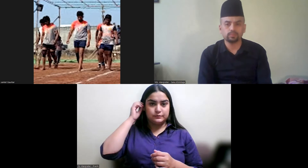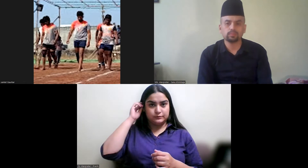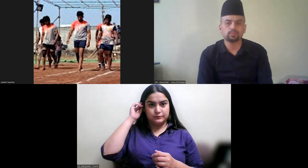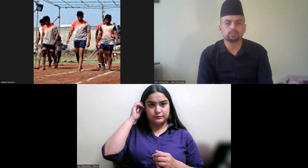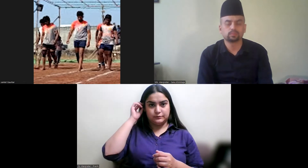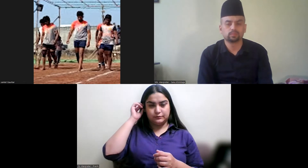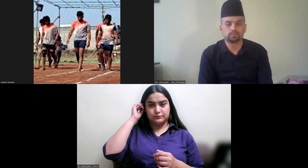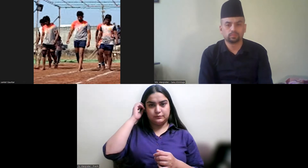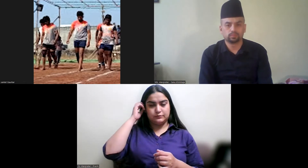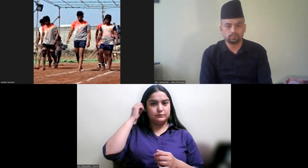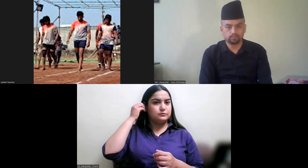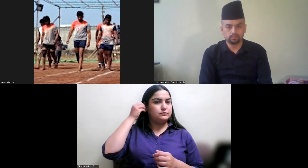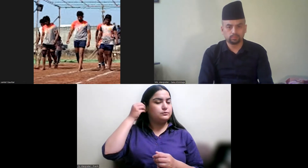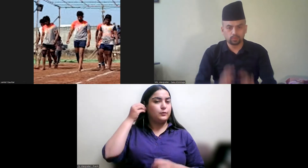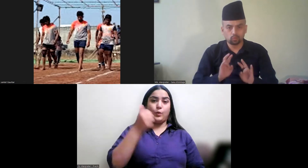Good evening to all.